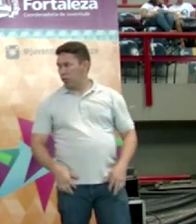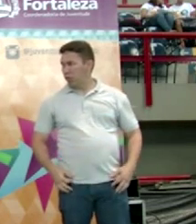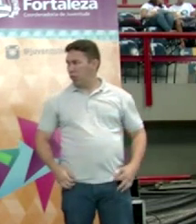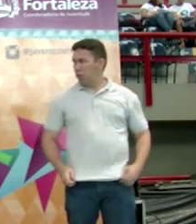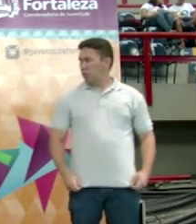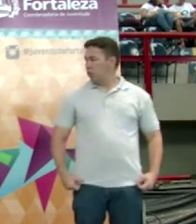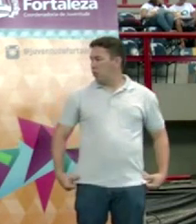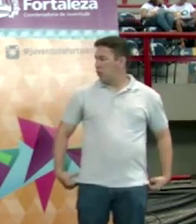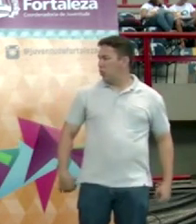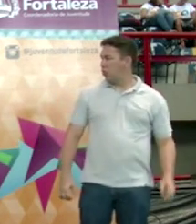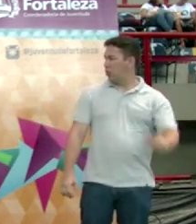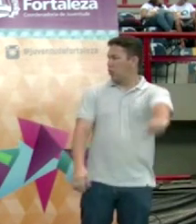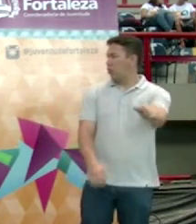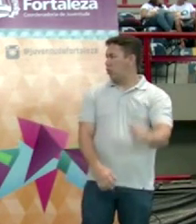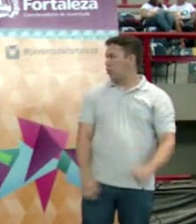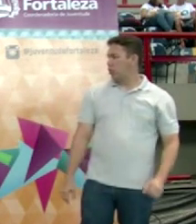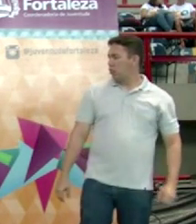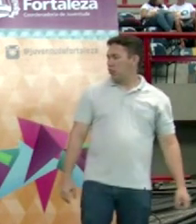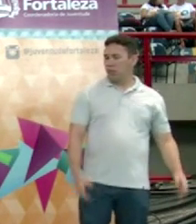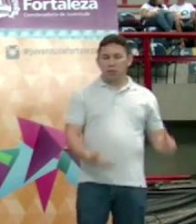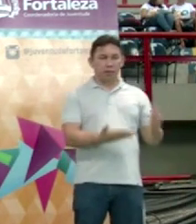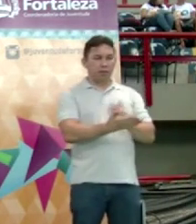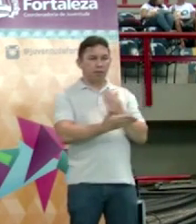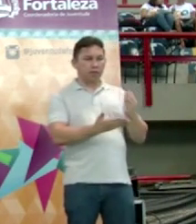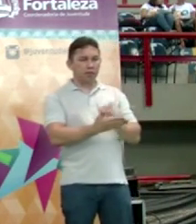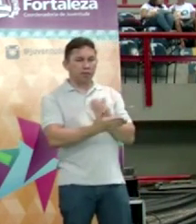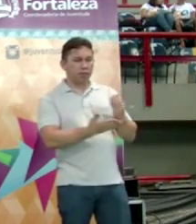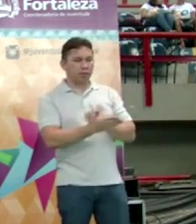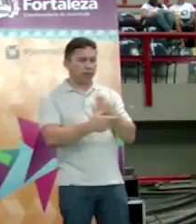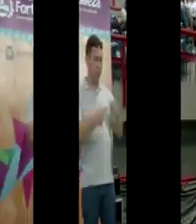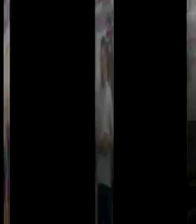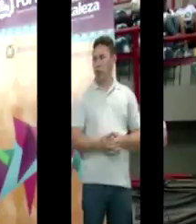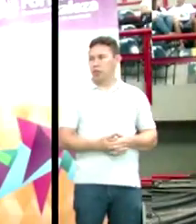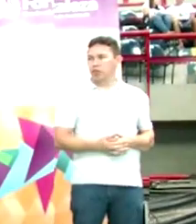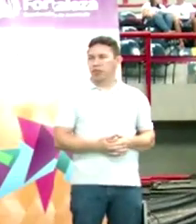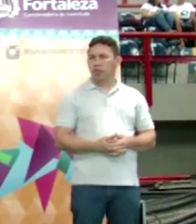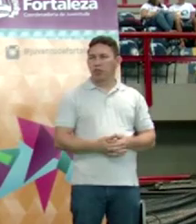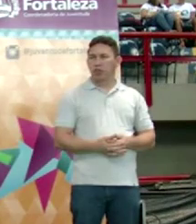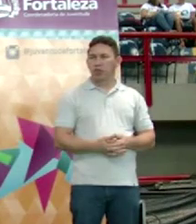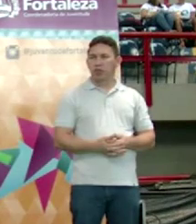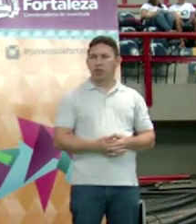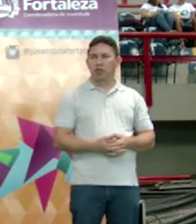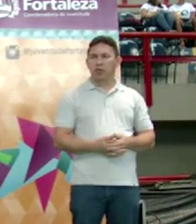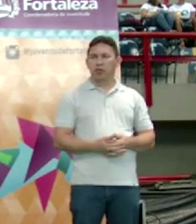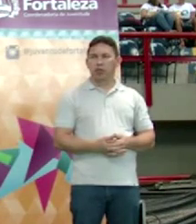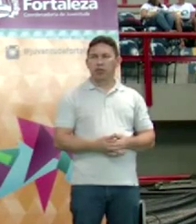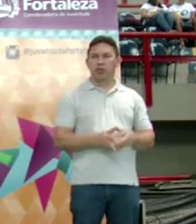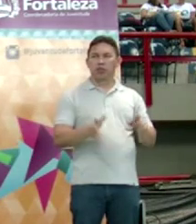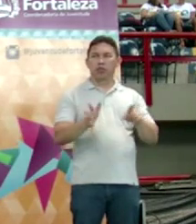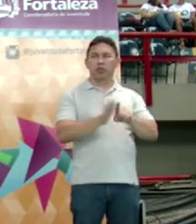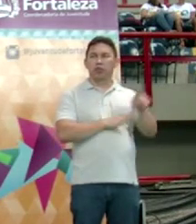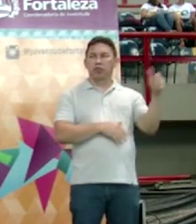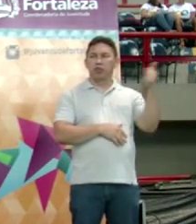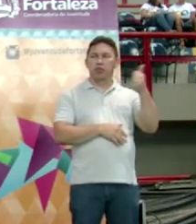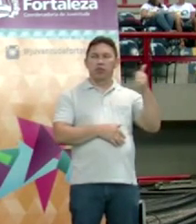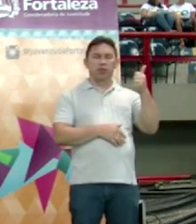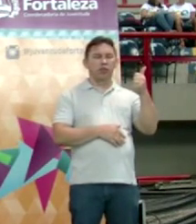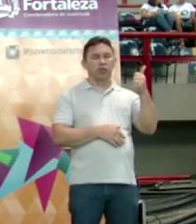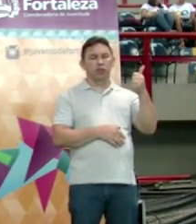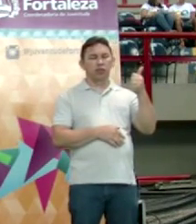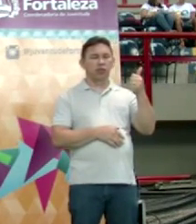vamos resolver aí, galera. Peguem o material de vocês, quem não está com o material aberto. Fazer essa primeira questão aí, que é do Enem